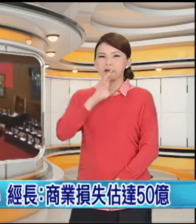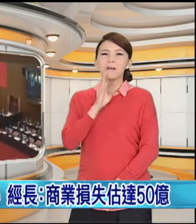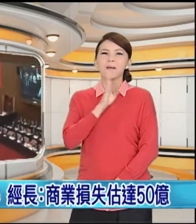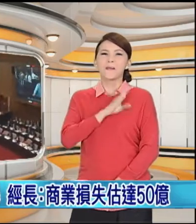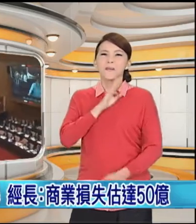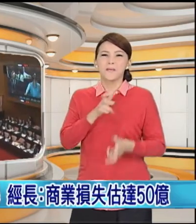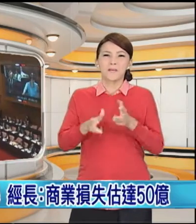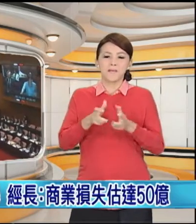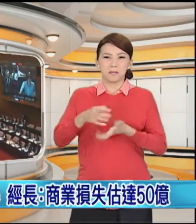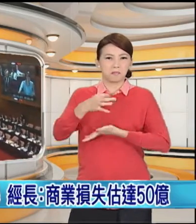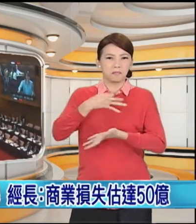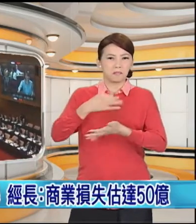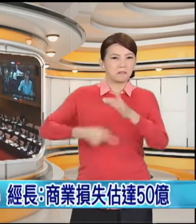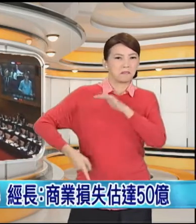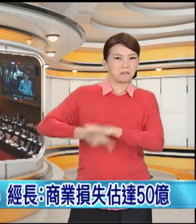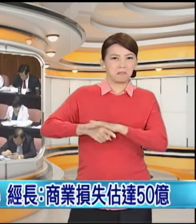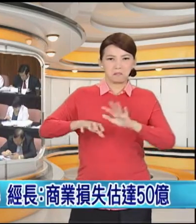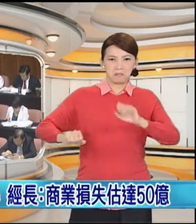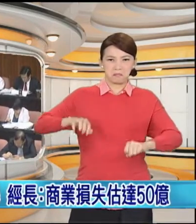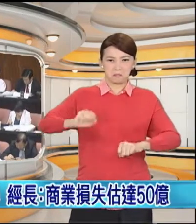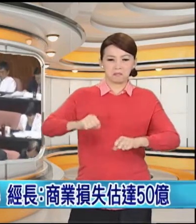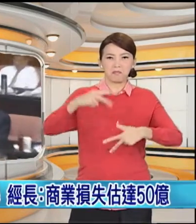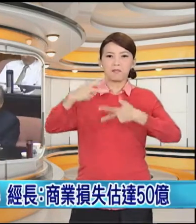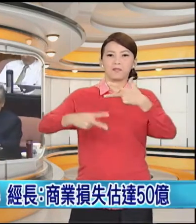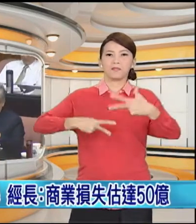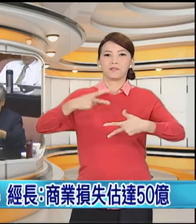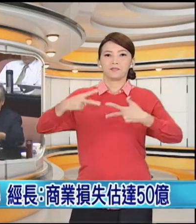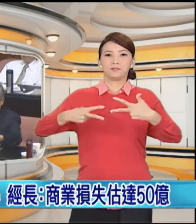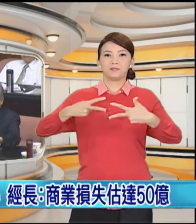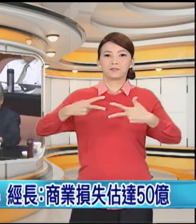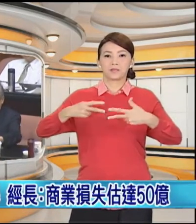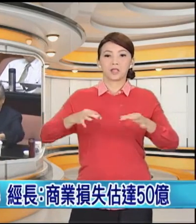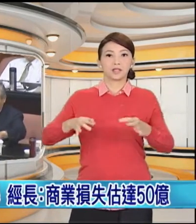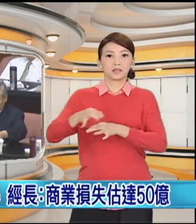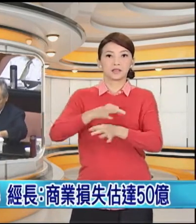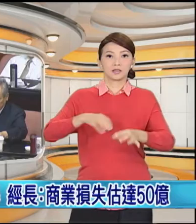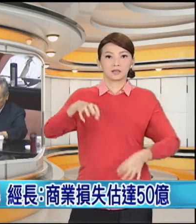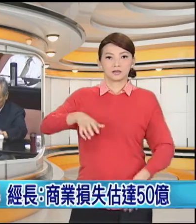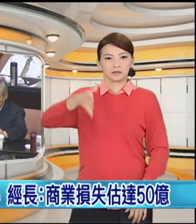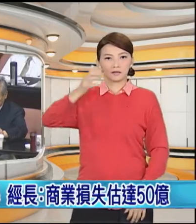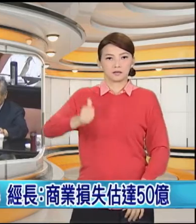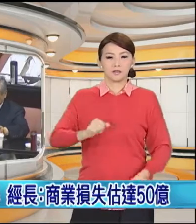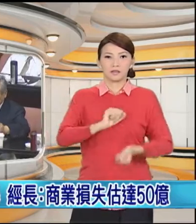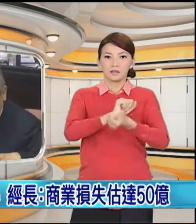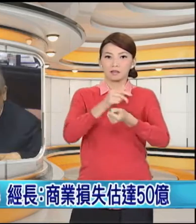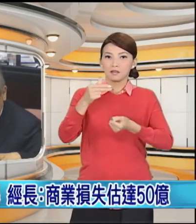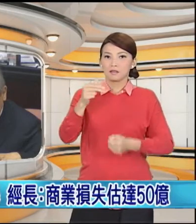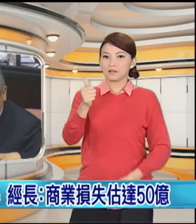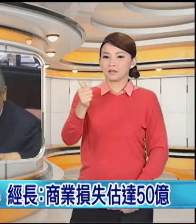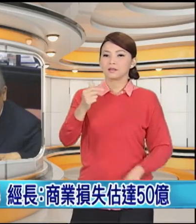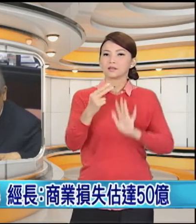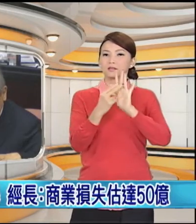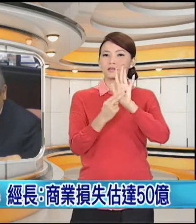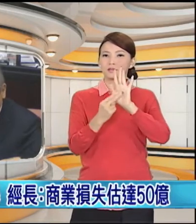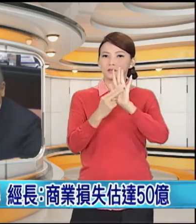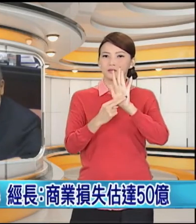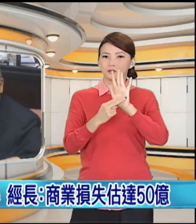黑心油风暴延烧两周，经济部长杜子君表示，出估这波的事件实质损